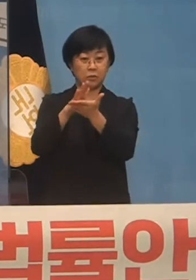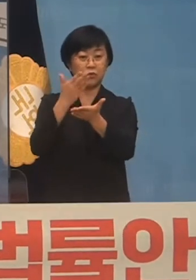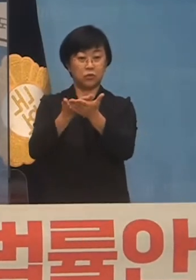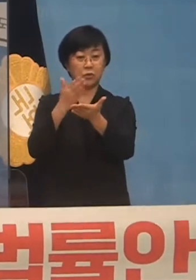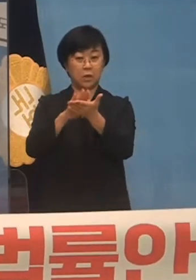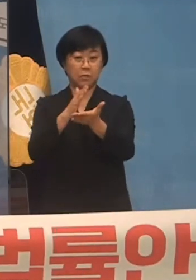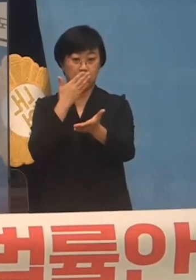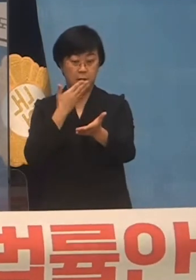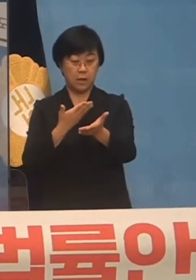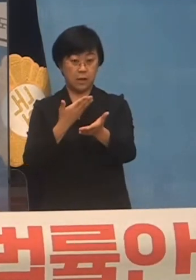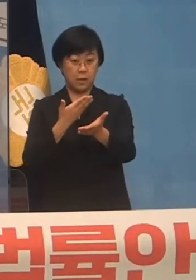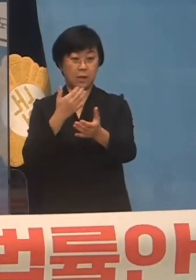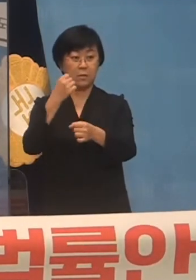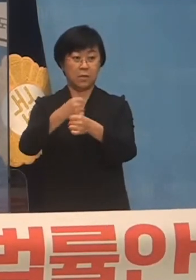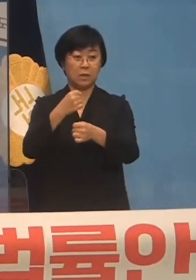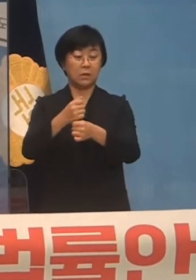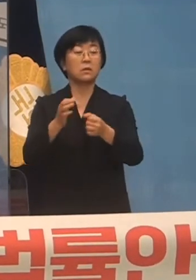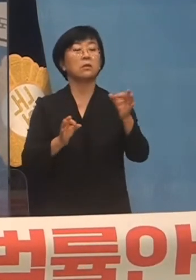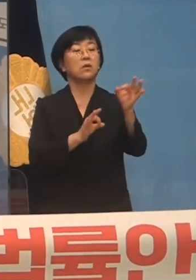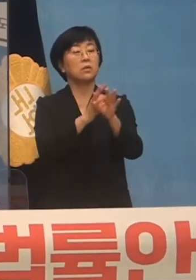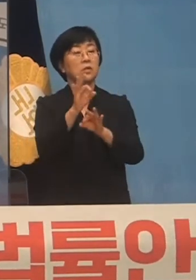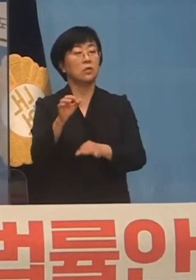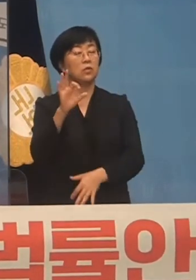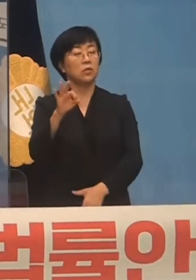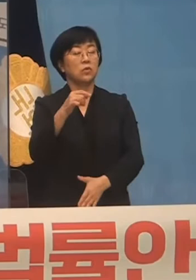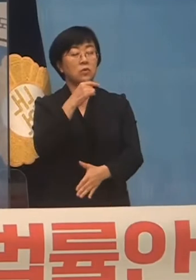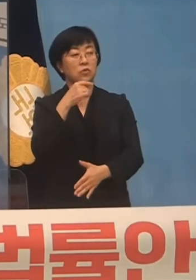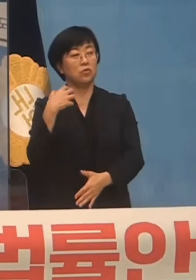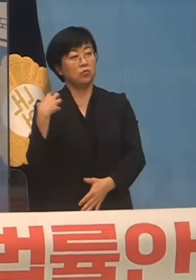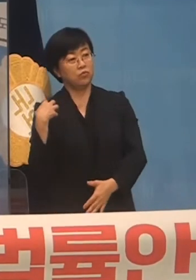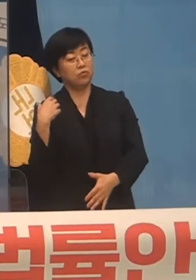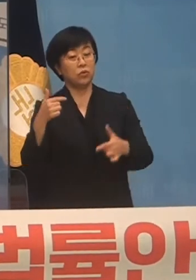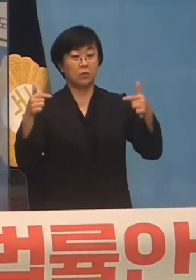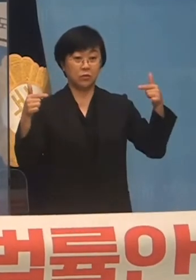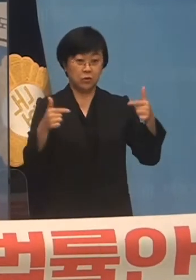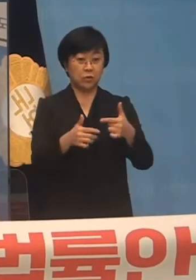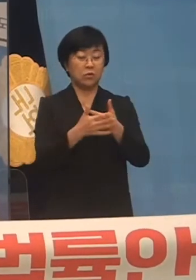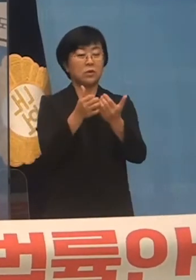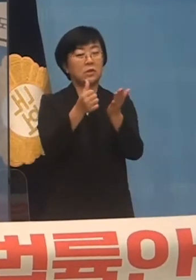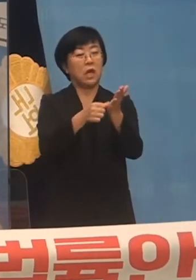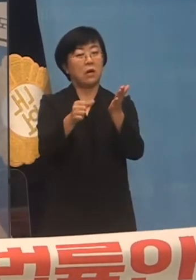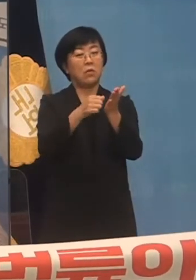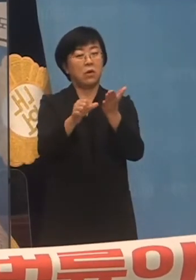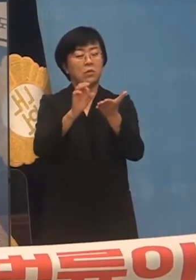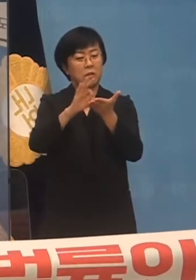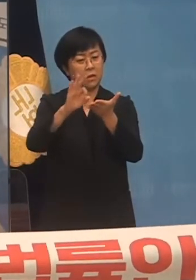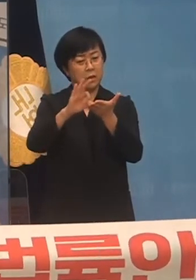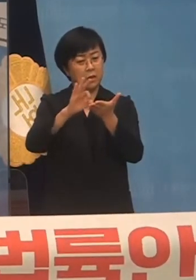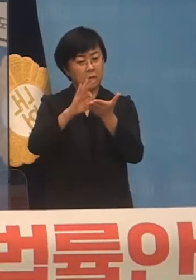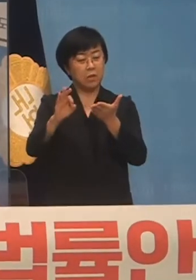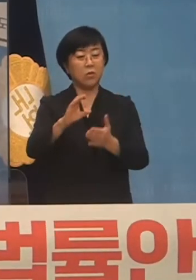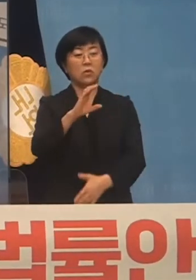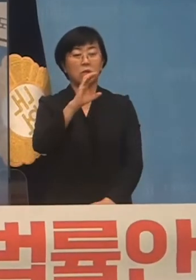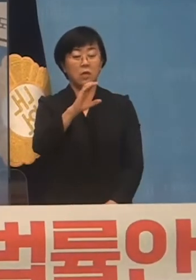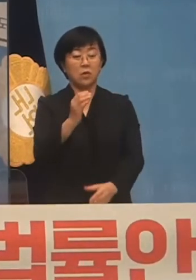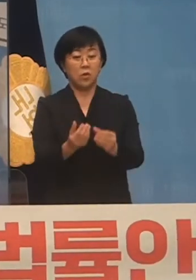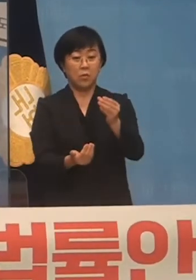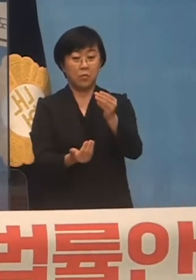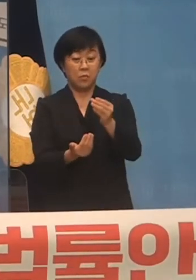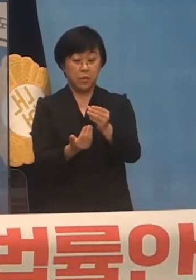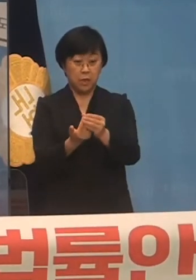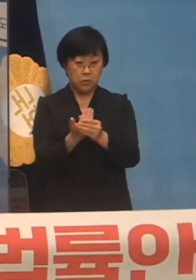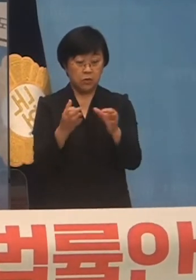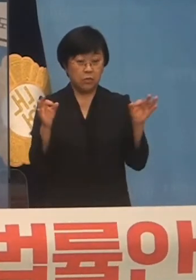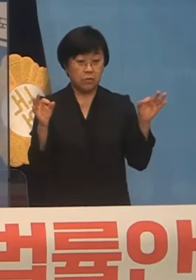수리할 수 있게 해 경제적 부담을 줄이고 자원 낭비에 따른 탄소 배출도 감축하고자 하는